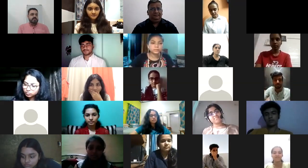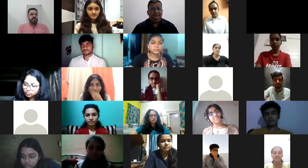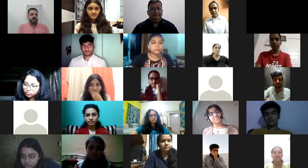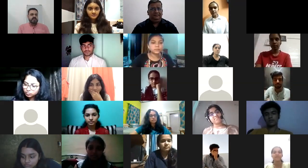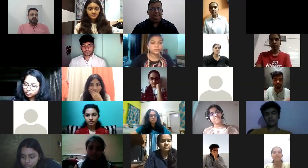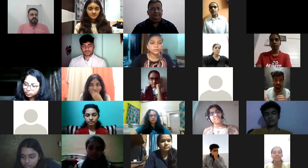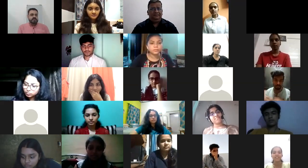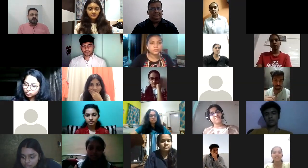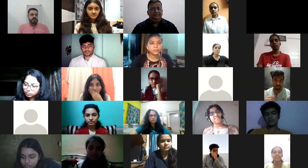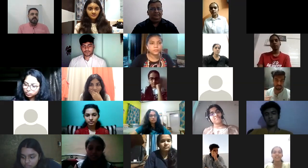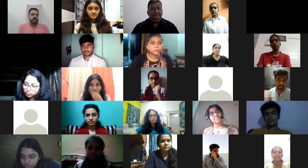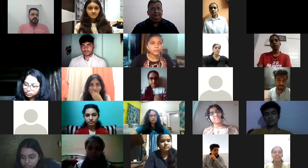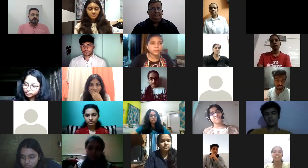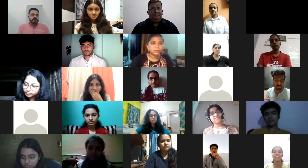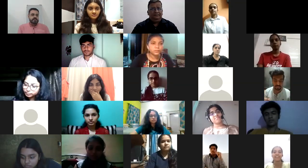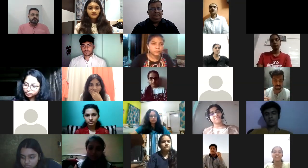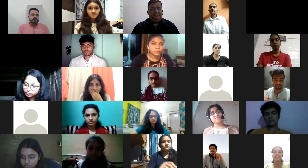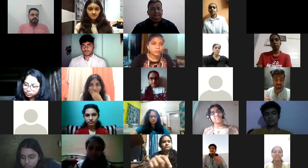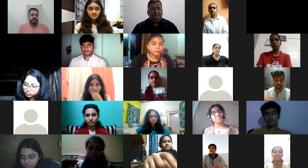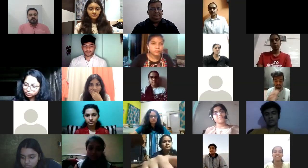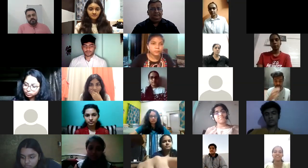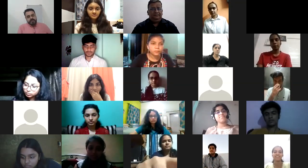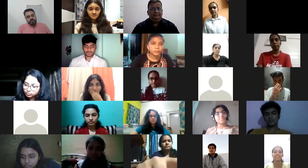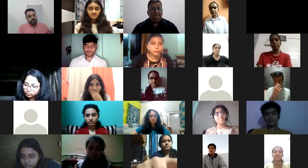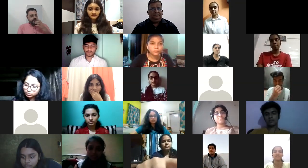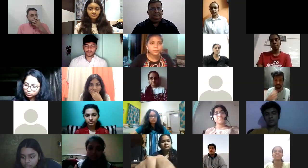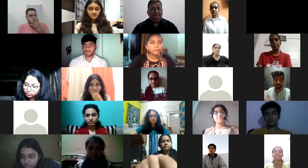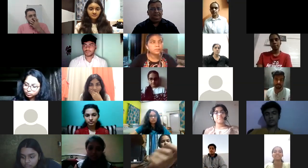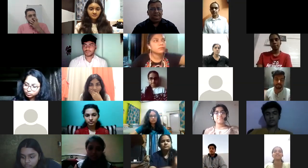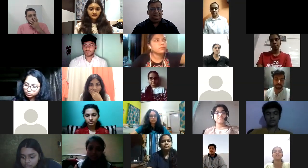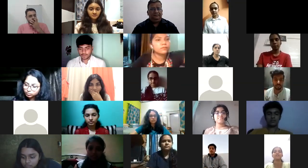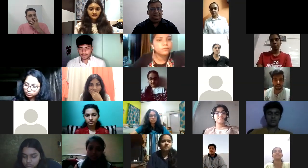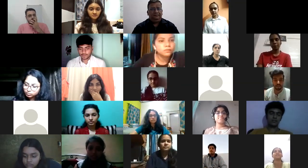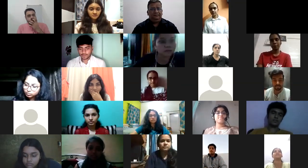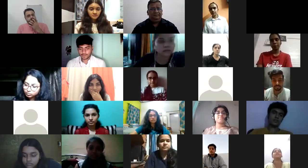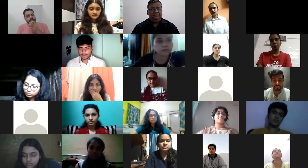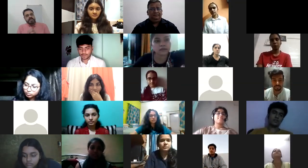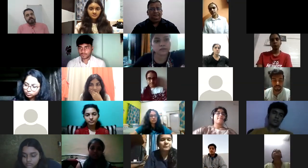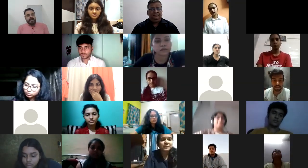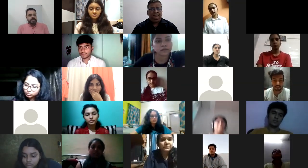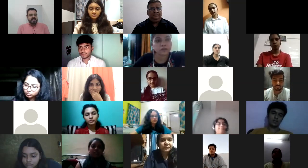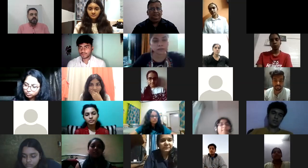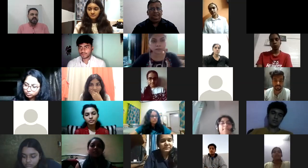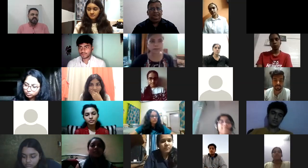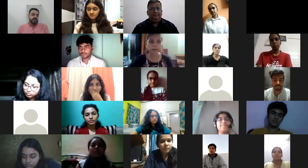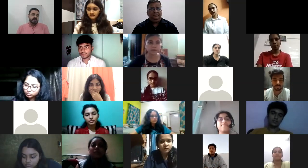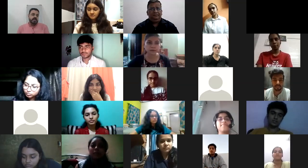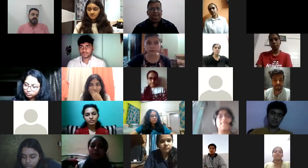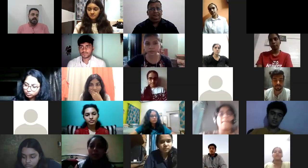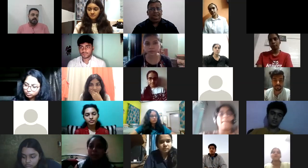her or her, you know, we have to be very contextual because कोई पूछेगा टाइम कितना हुआ है,